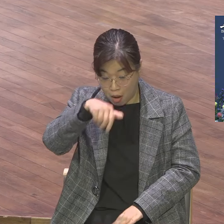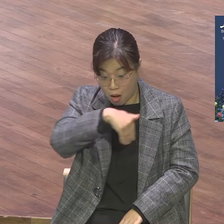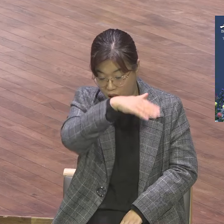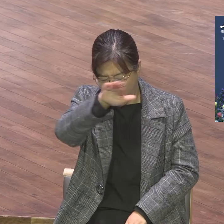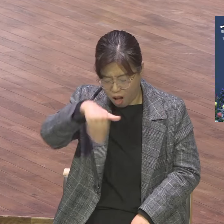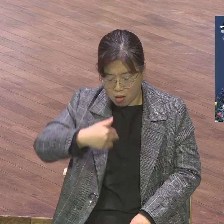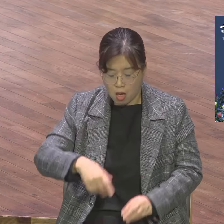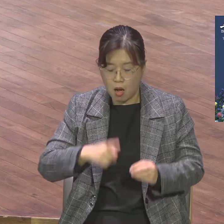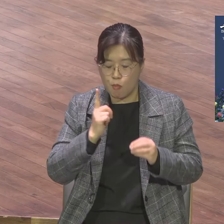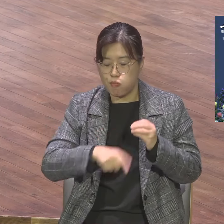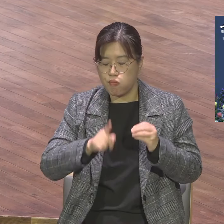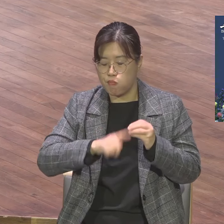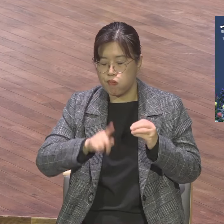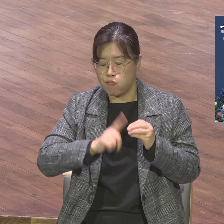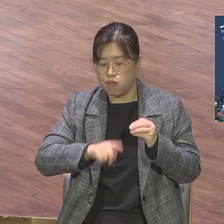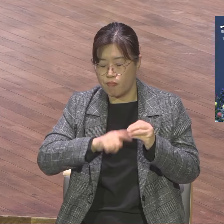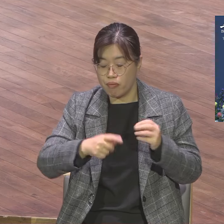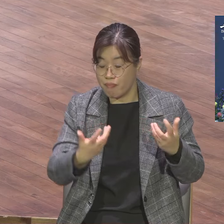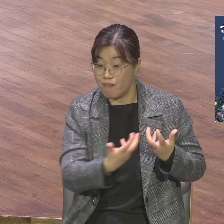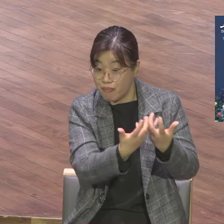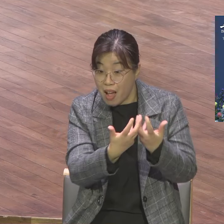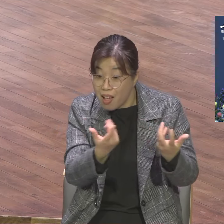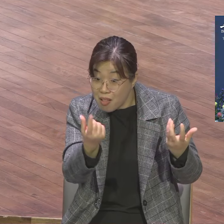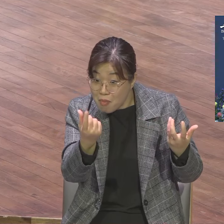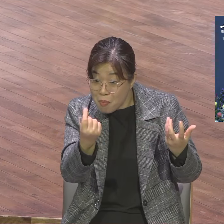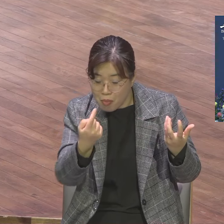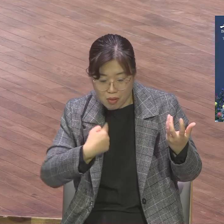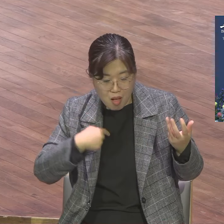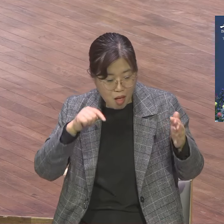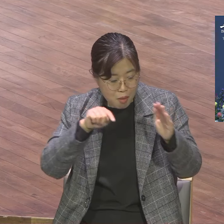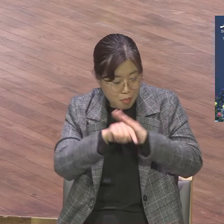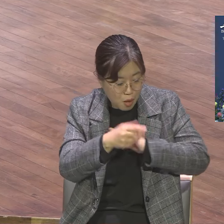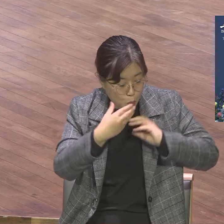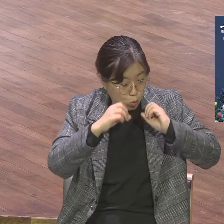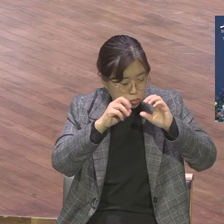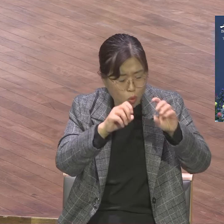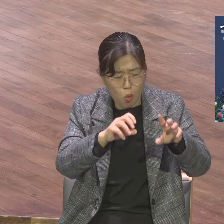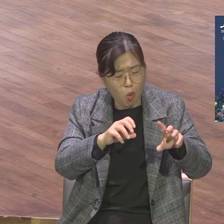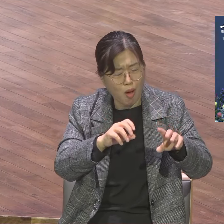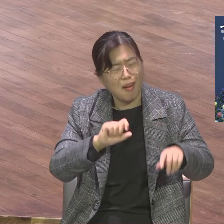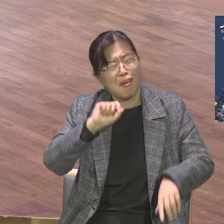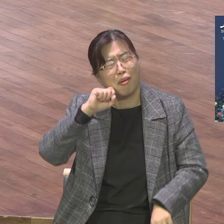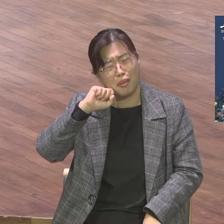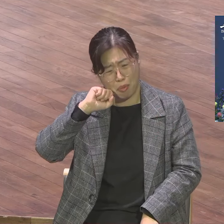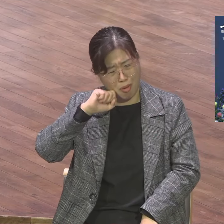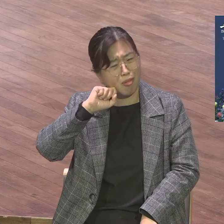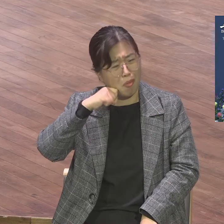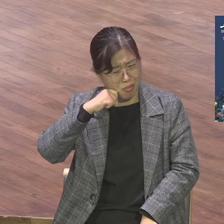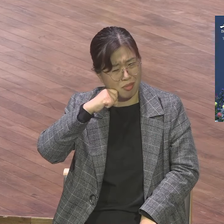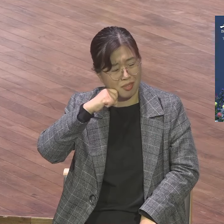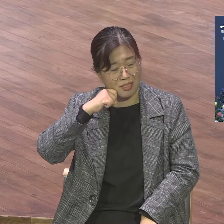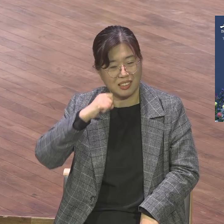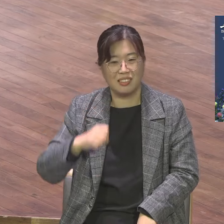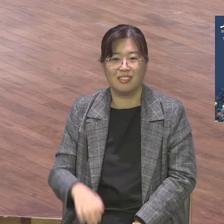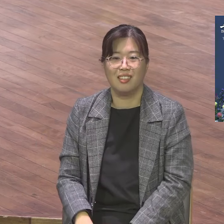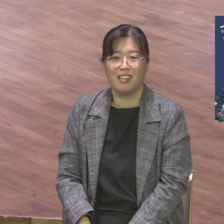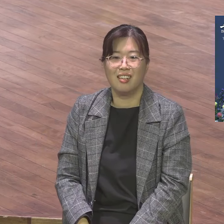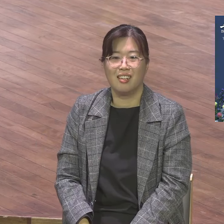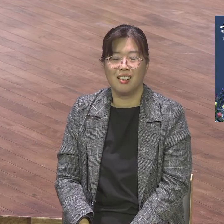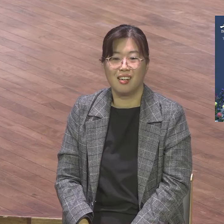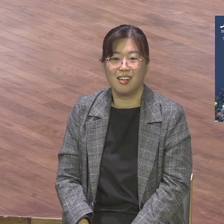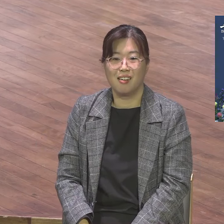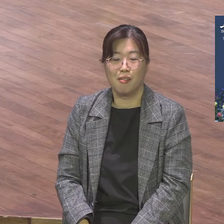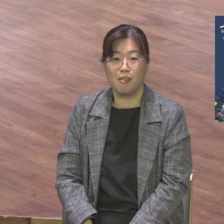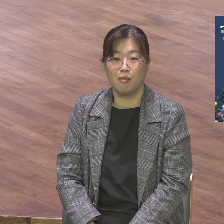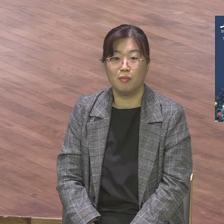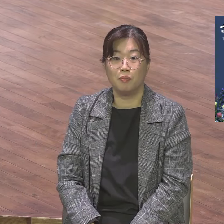쉽지 않습니다. 그래서 그 현장에 있는 그 기독교 목사님들, 그 큰